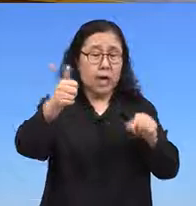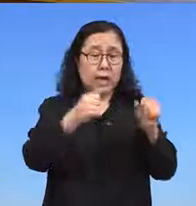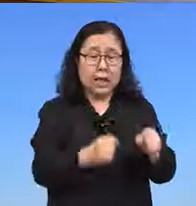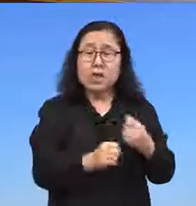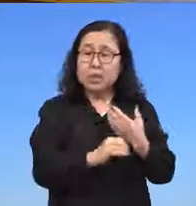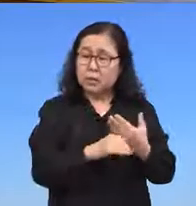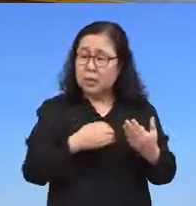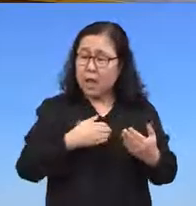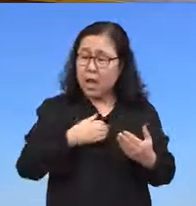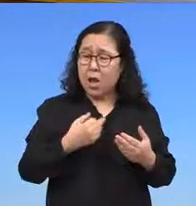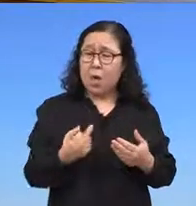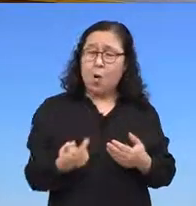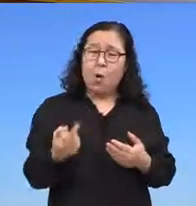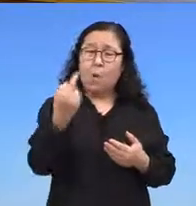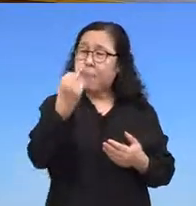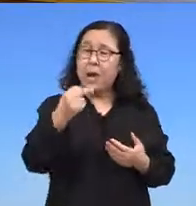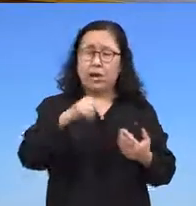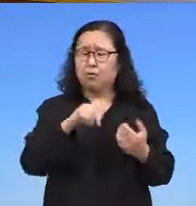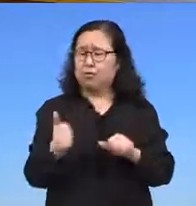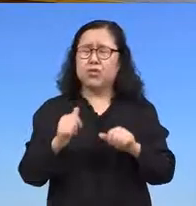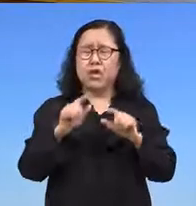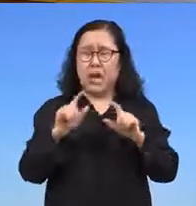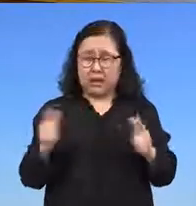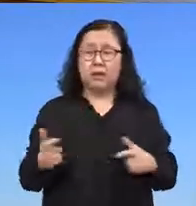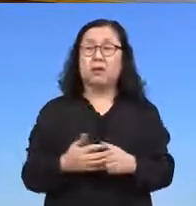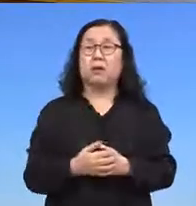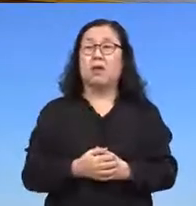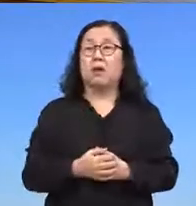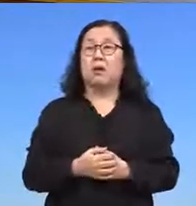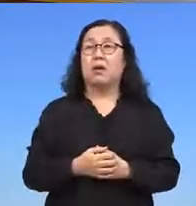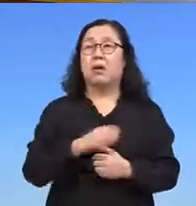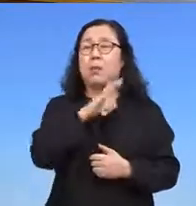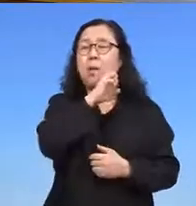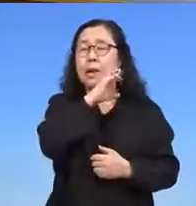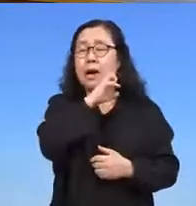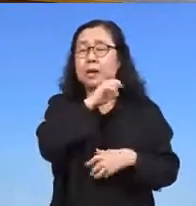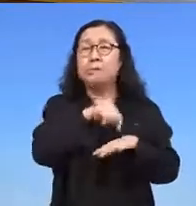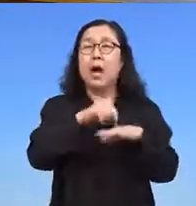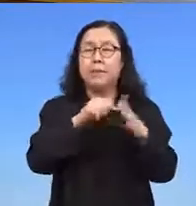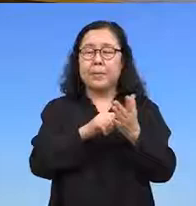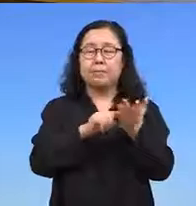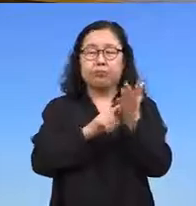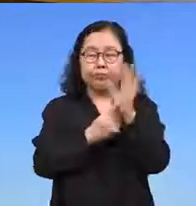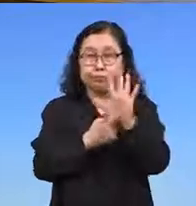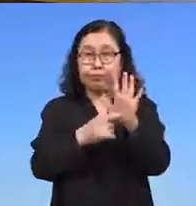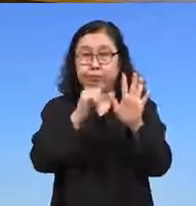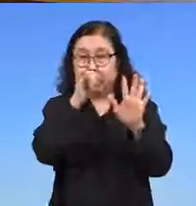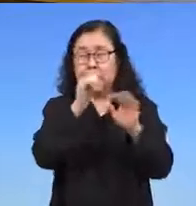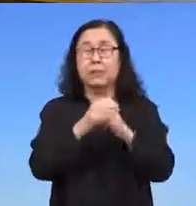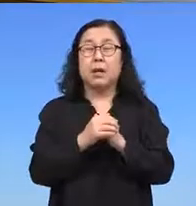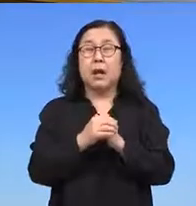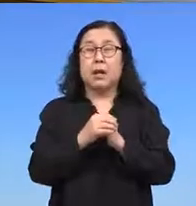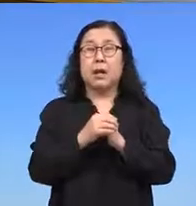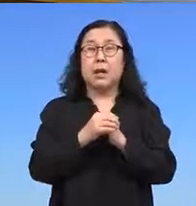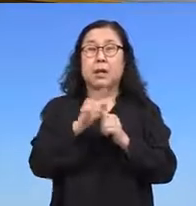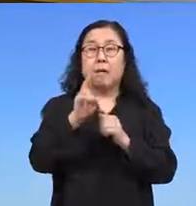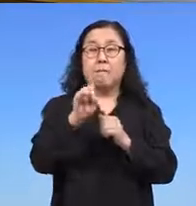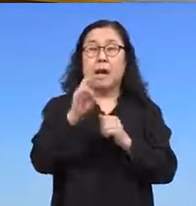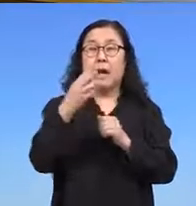내 오라버니가 죽지 아니하였겠나이다. 그 좀 원망하는 마음 좀 느껴지지 않습니까?